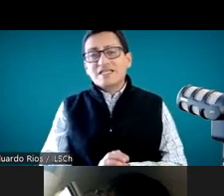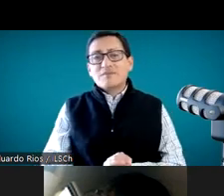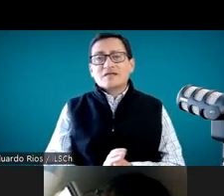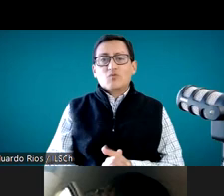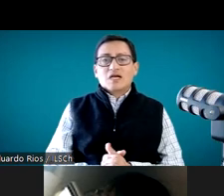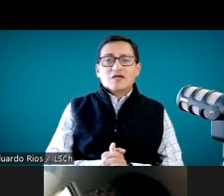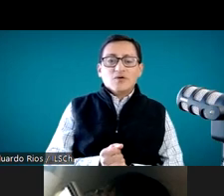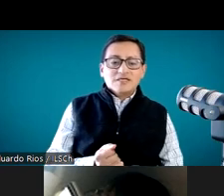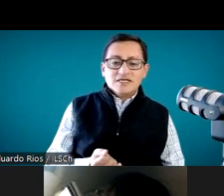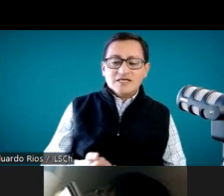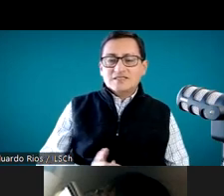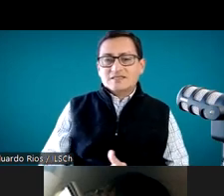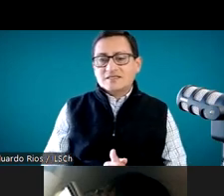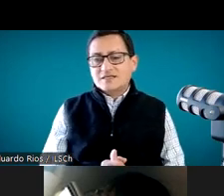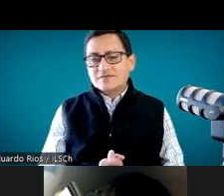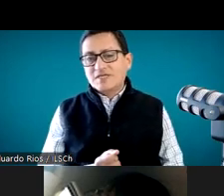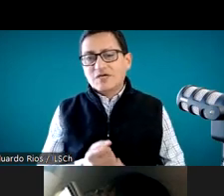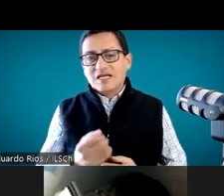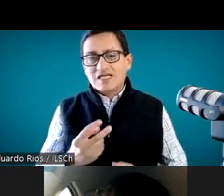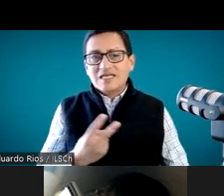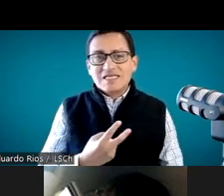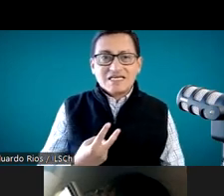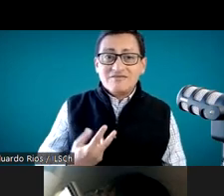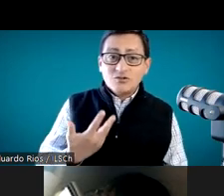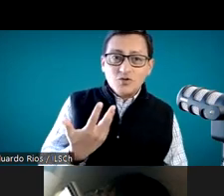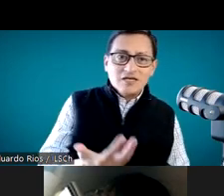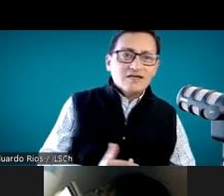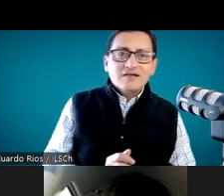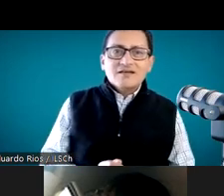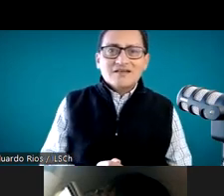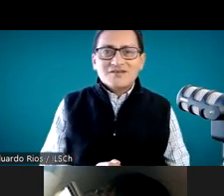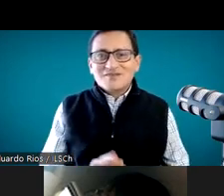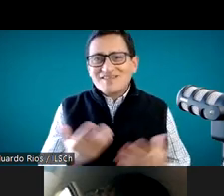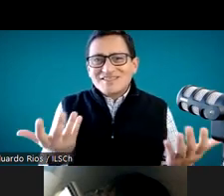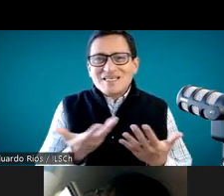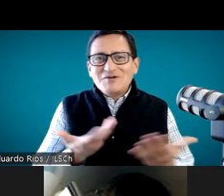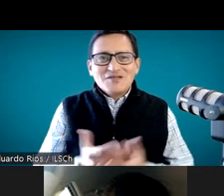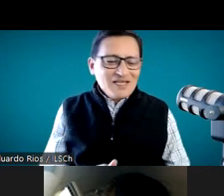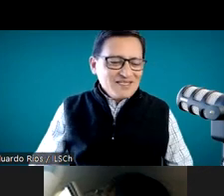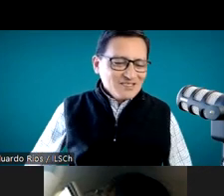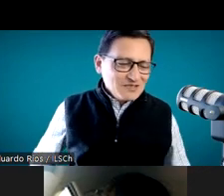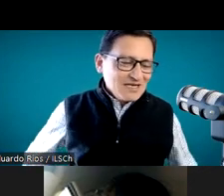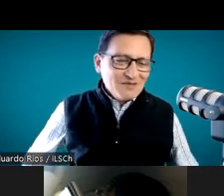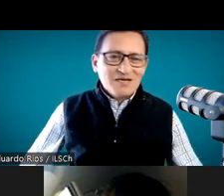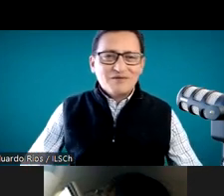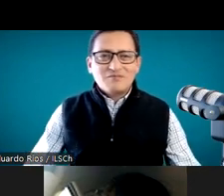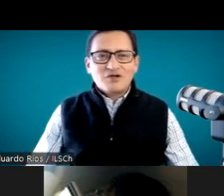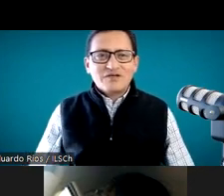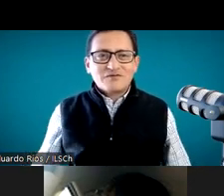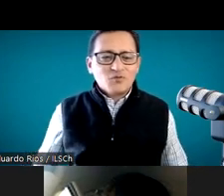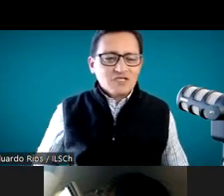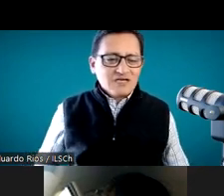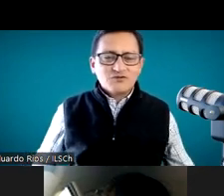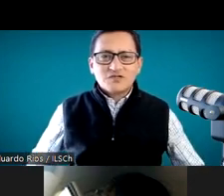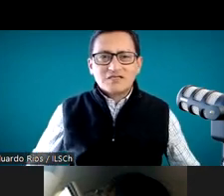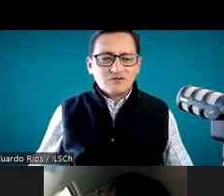otro detalle también, como la lengua de señas tiene una característica que es visual. Entonces necesitamos esto de la interacción de las cámaras para poder